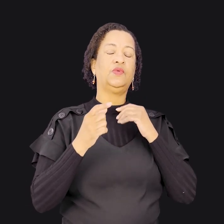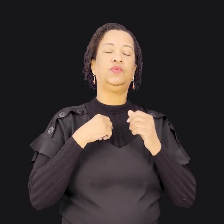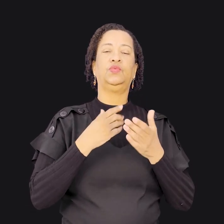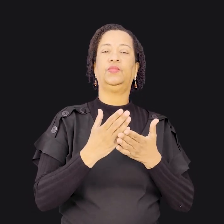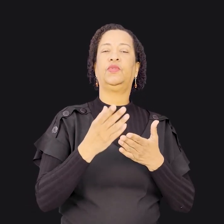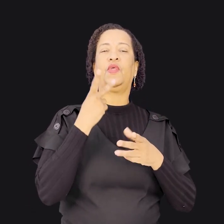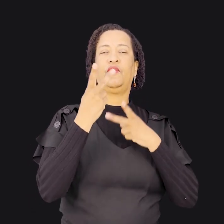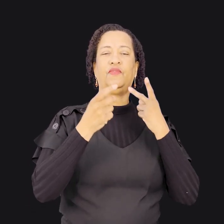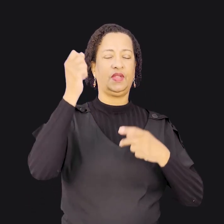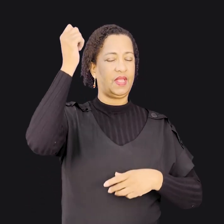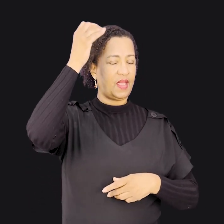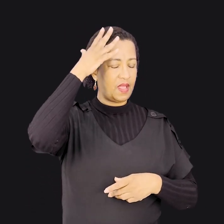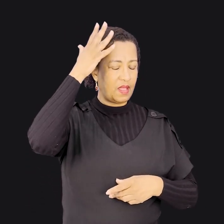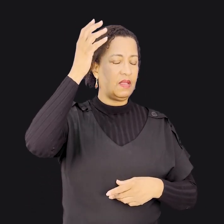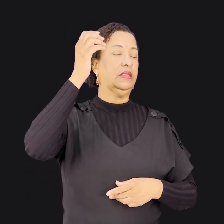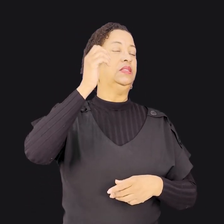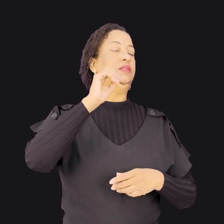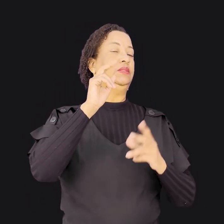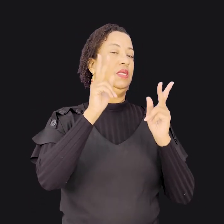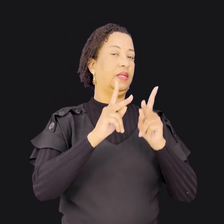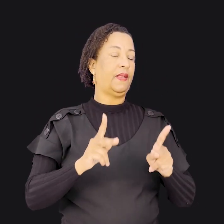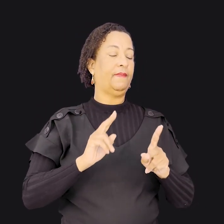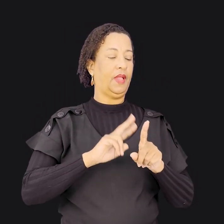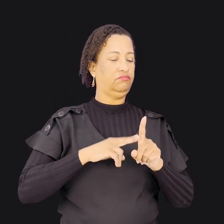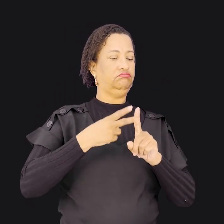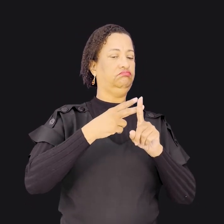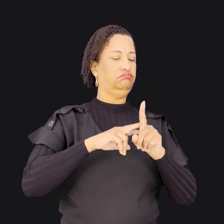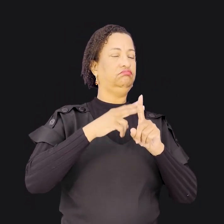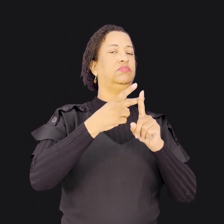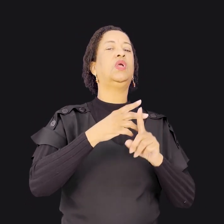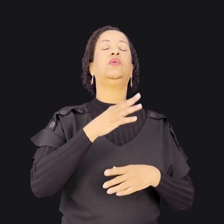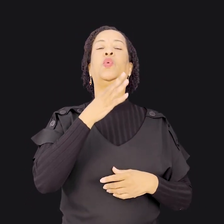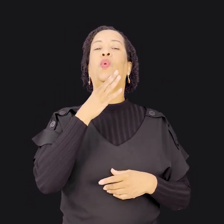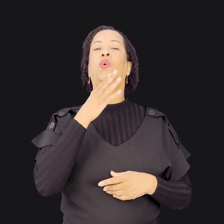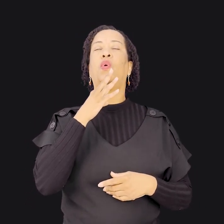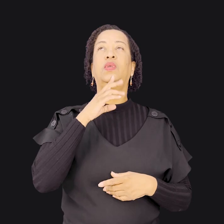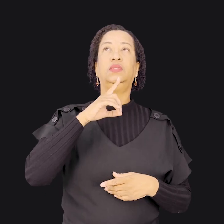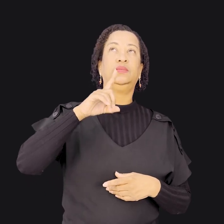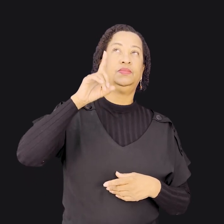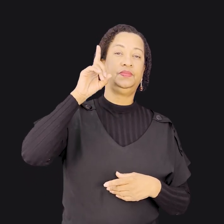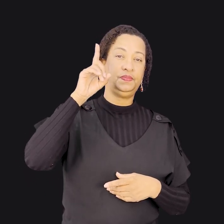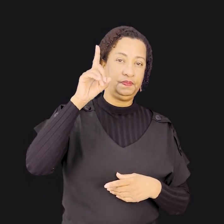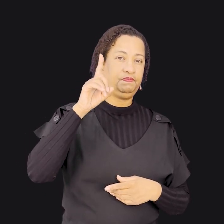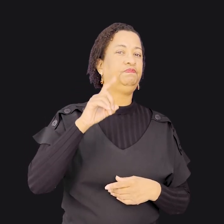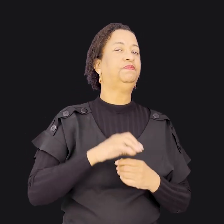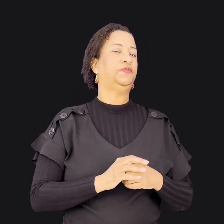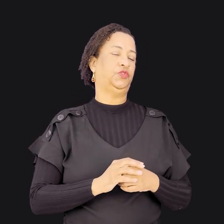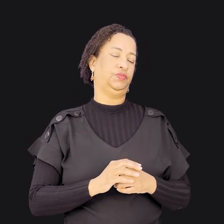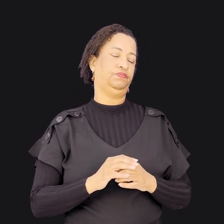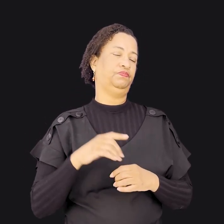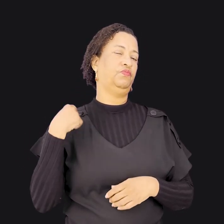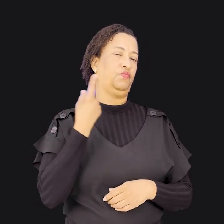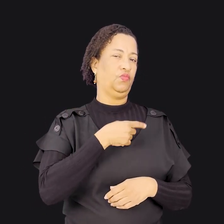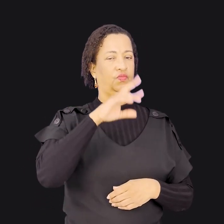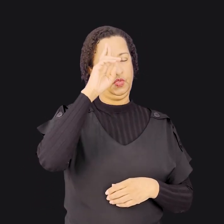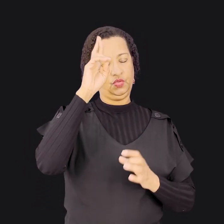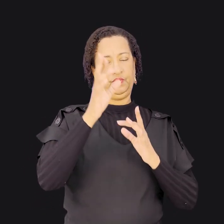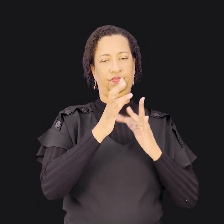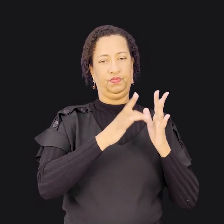e a paz podem ser multiplicadas para nós através do conhecimento de Deus e de Jesus Cristo, nosso Senhor. Ele também afirma